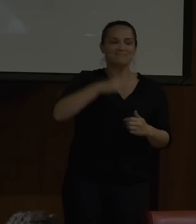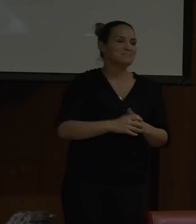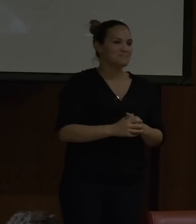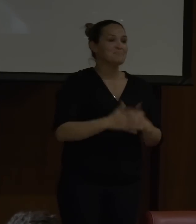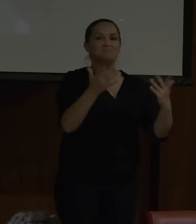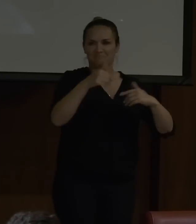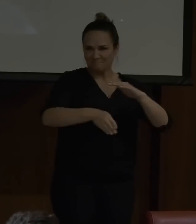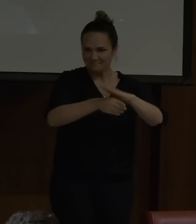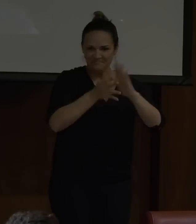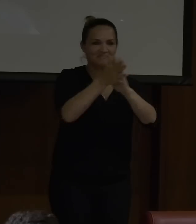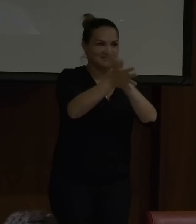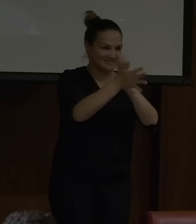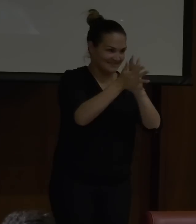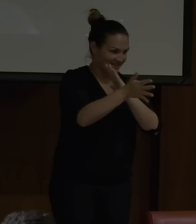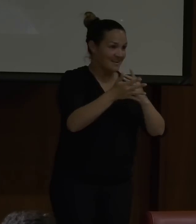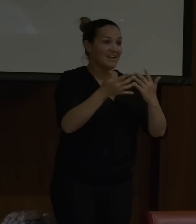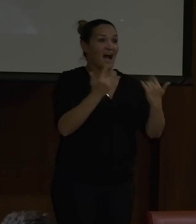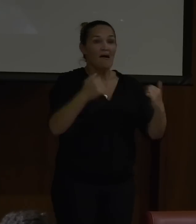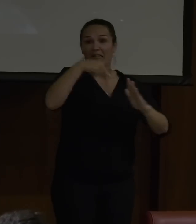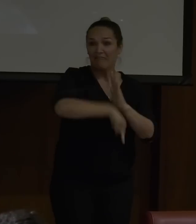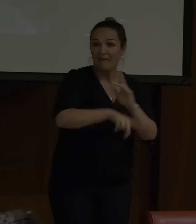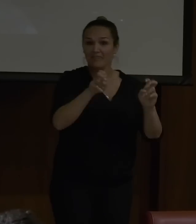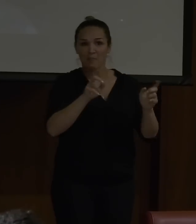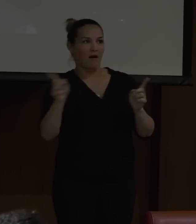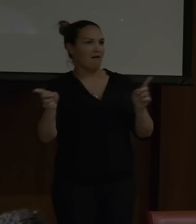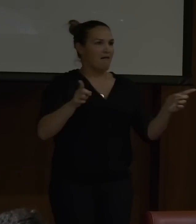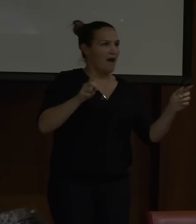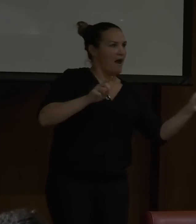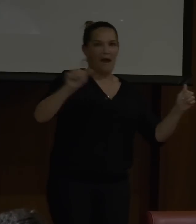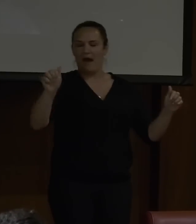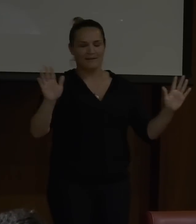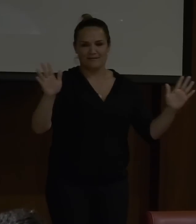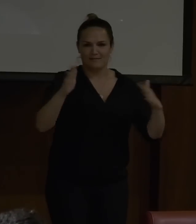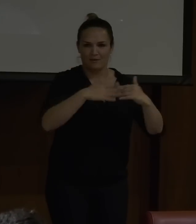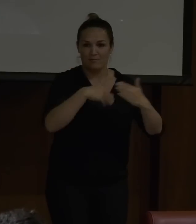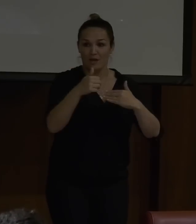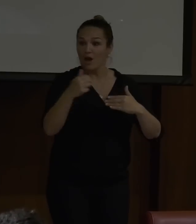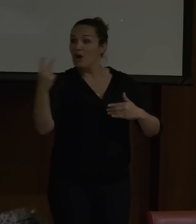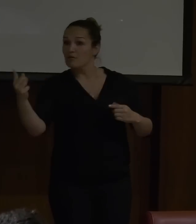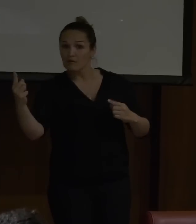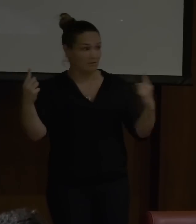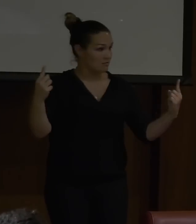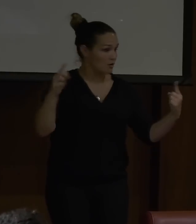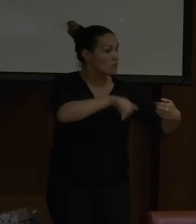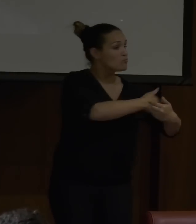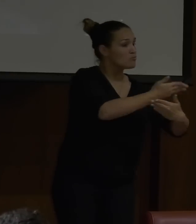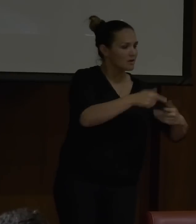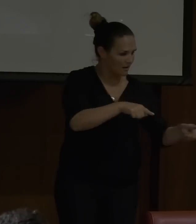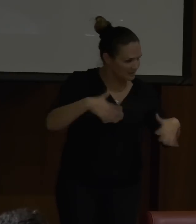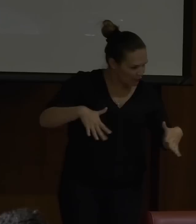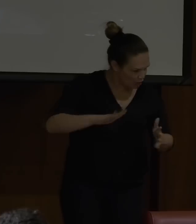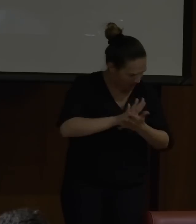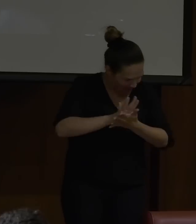Pero sigo, no quiero detenerme acá porque él a ninguna de ellas 2 les compuso un canto. ¿Y por qué se puso nervioso